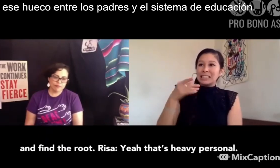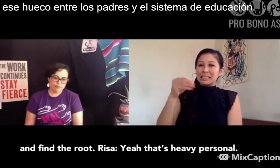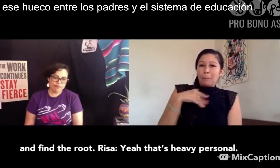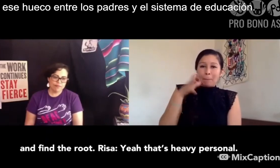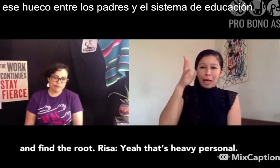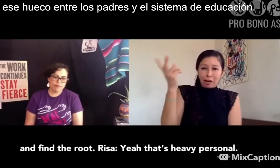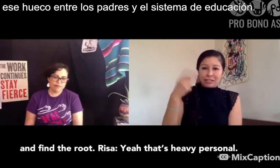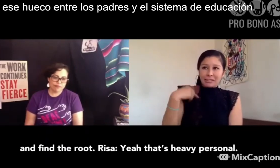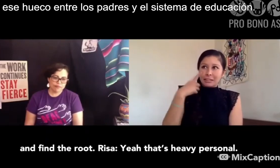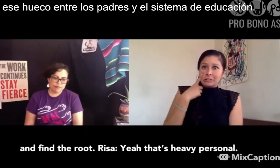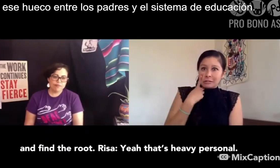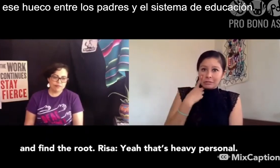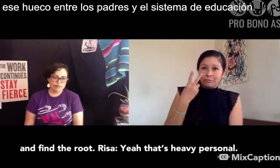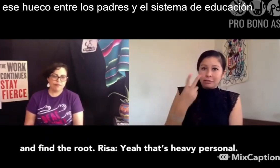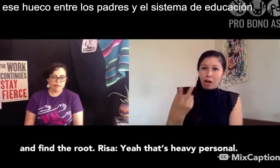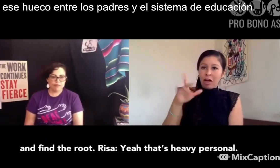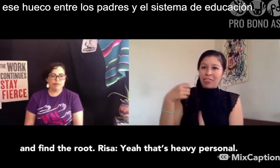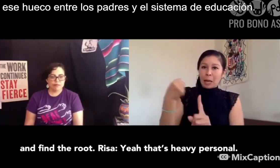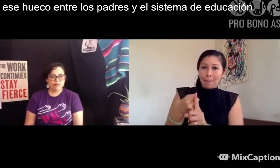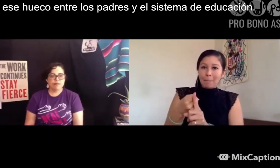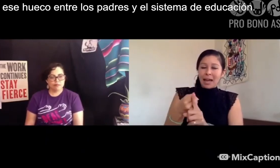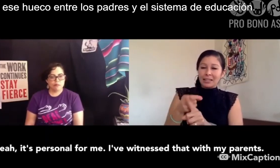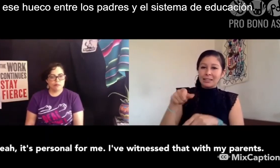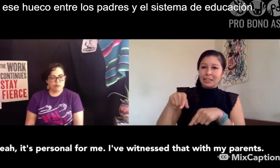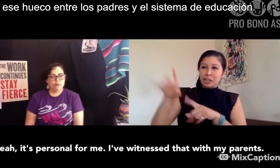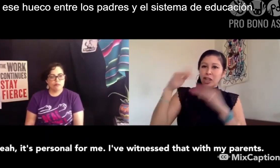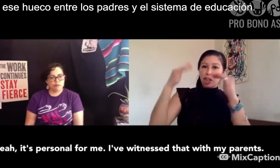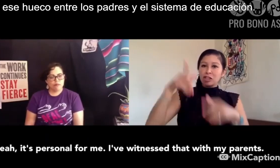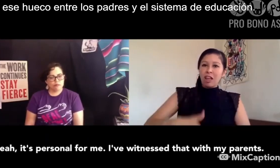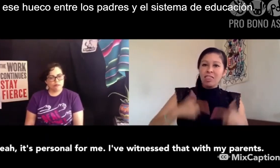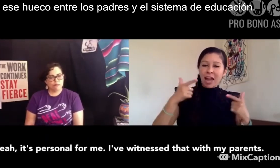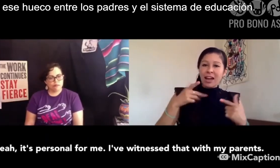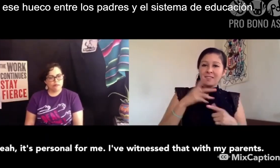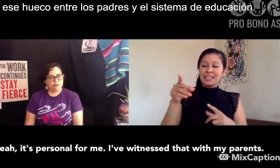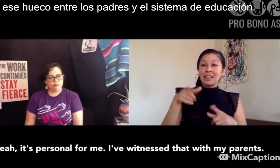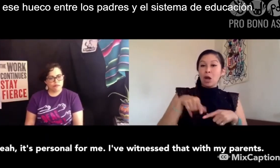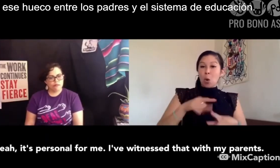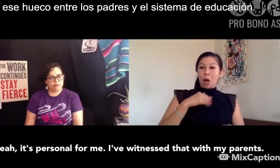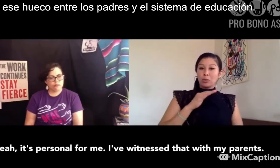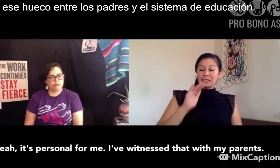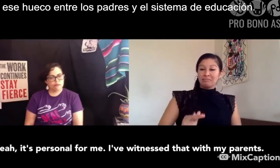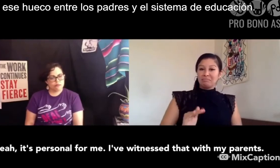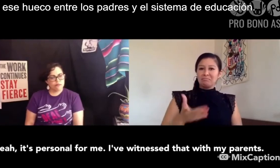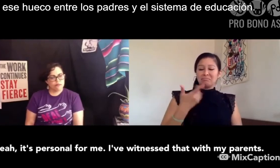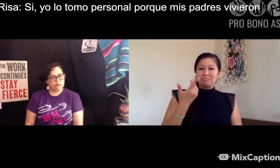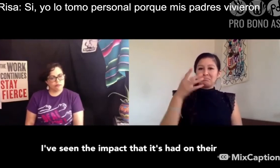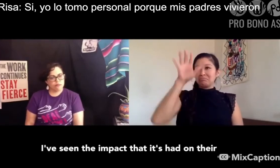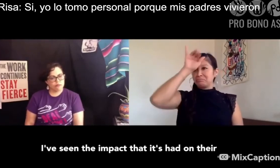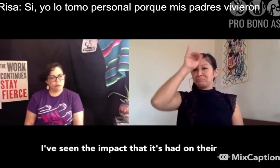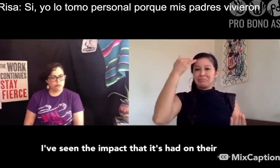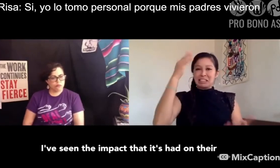hueco entre los padres y el sistema de